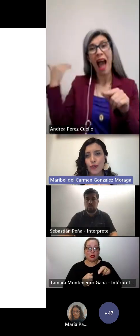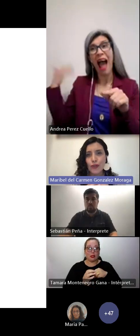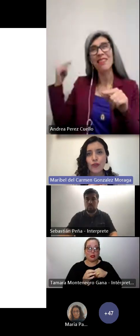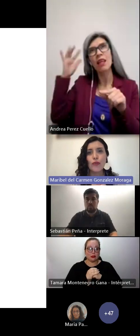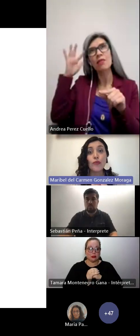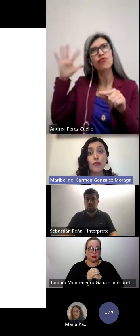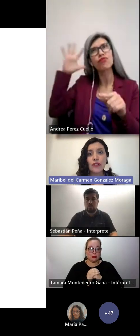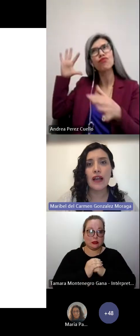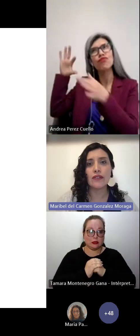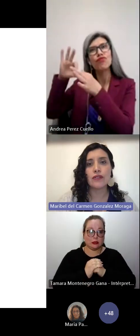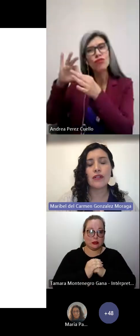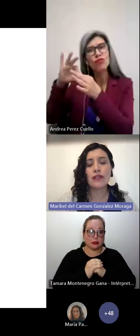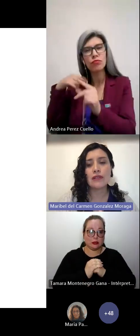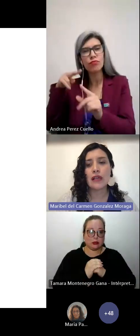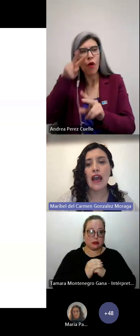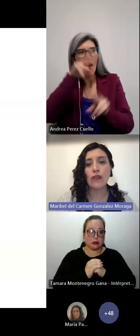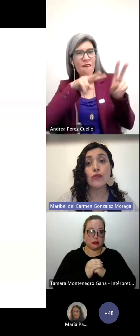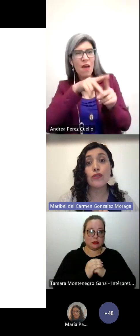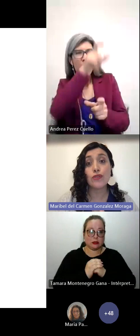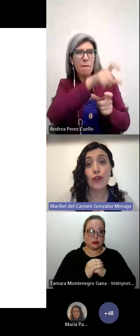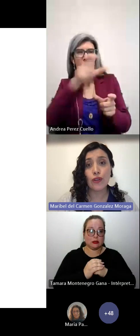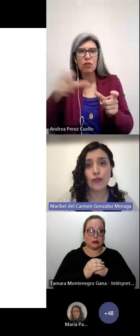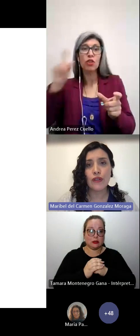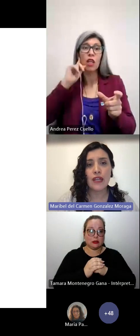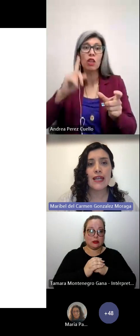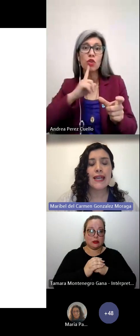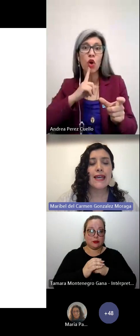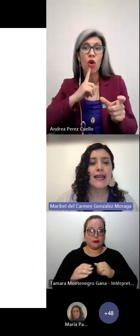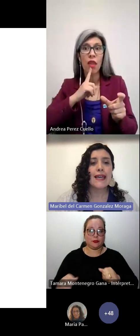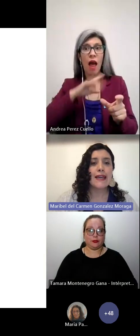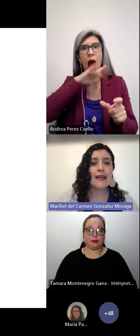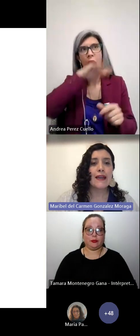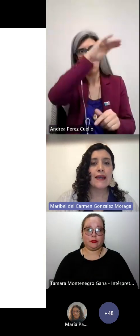esencialmente sordo, común a todos los adultos sordos,